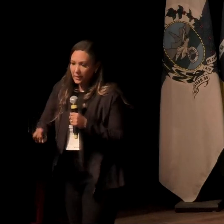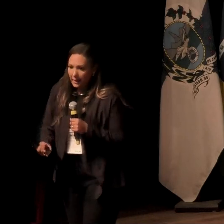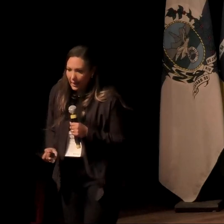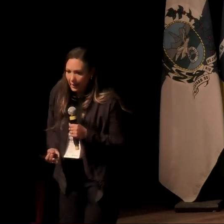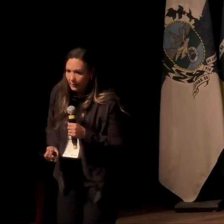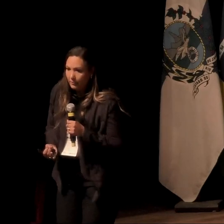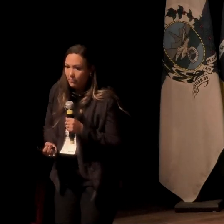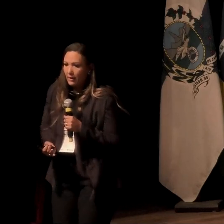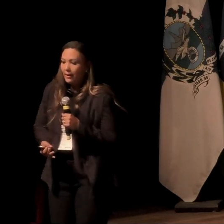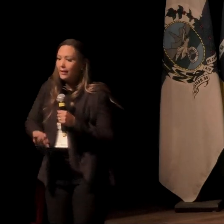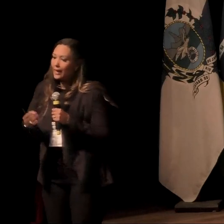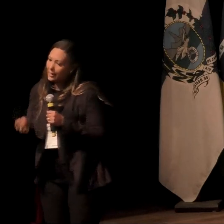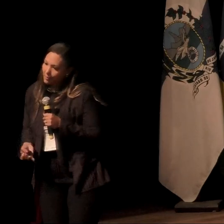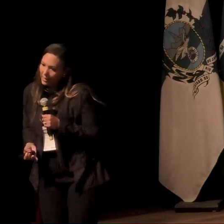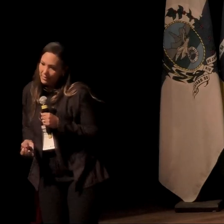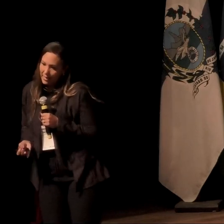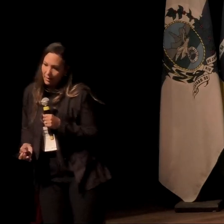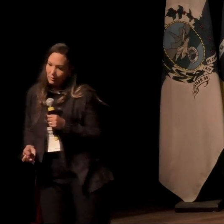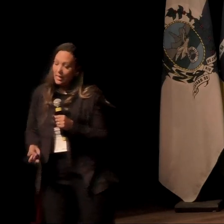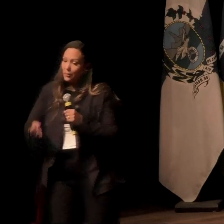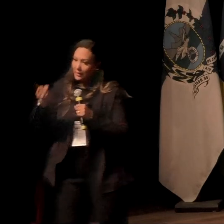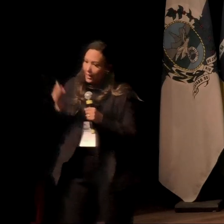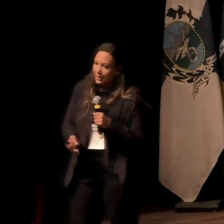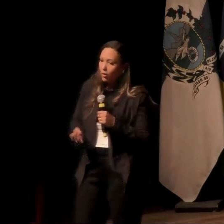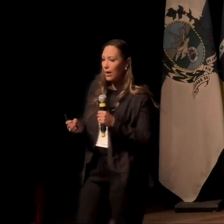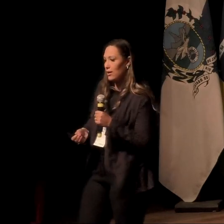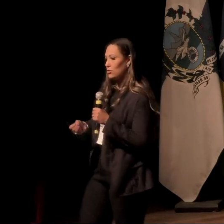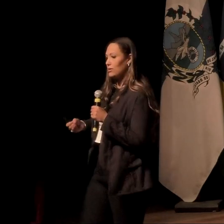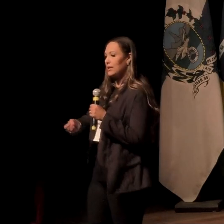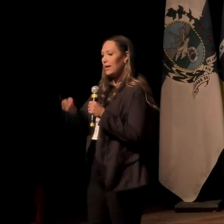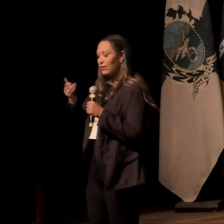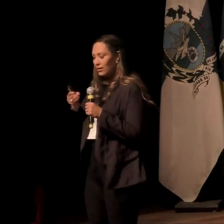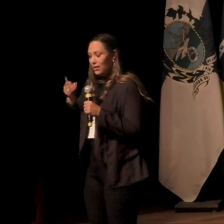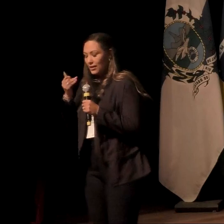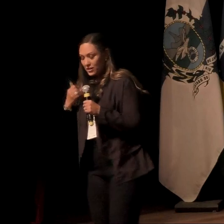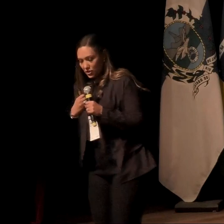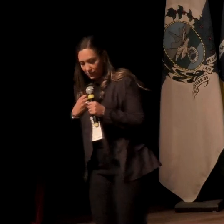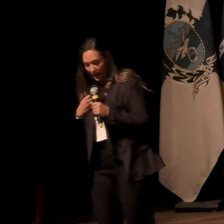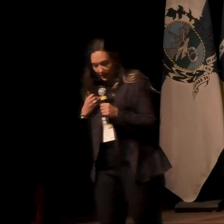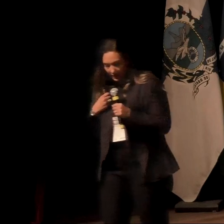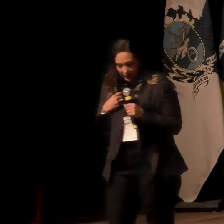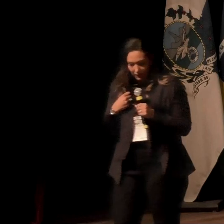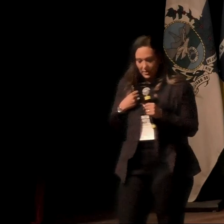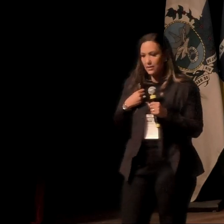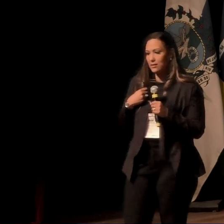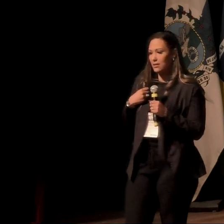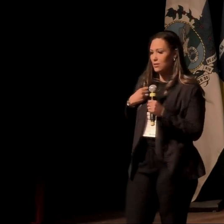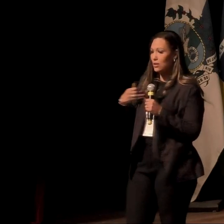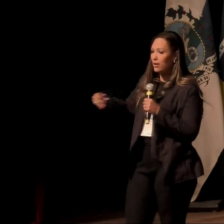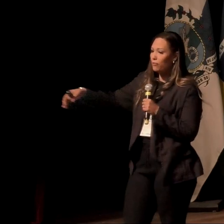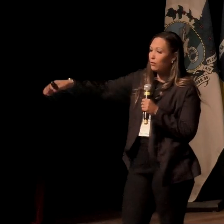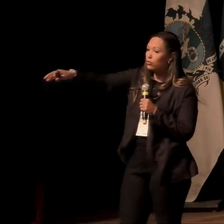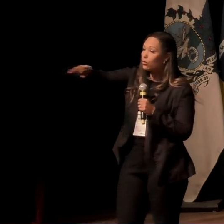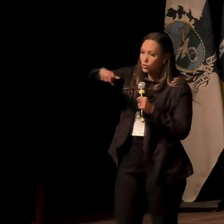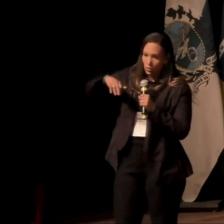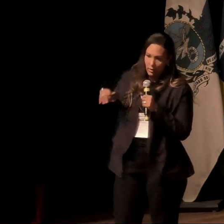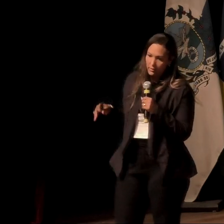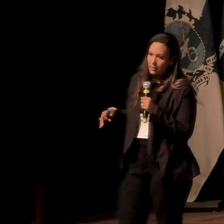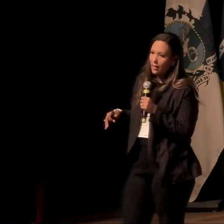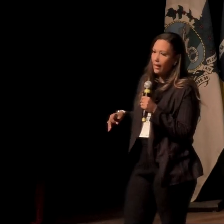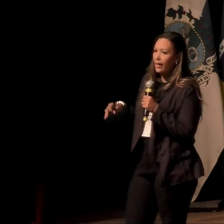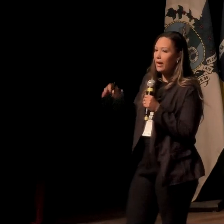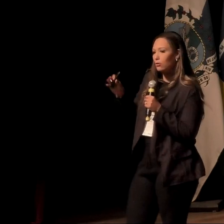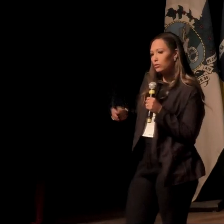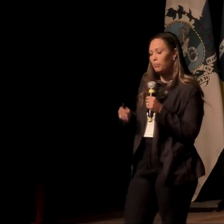qualificar E aí Marcelo sabe que que eu acho E aí que a gente vai ter que fazer esse exercício e aí eu falo todos